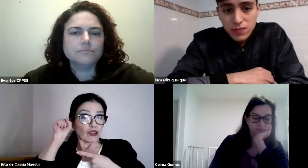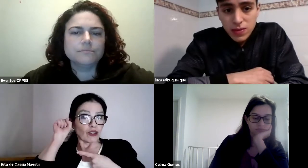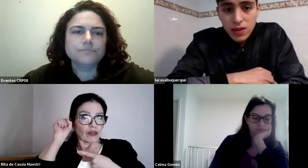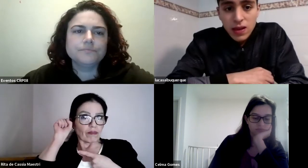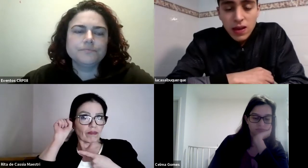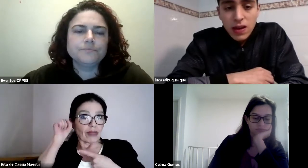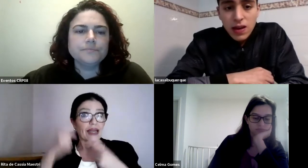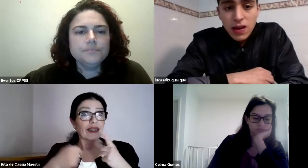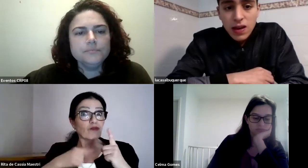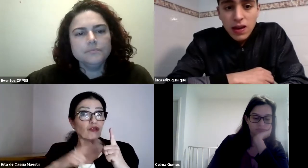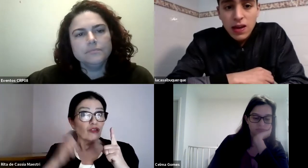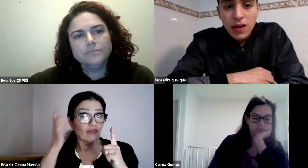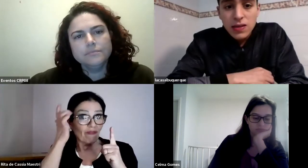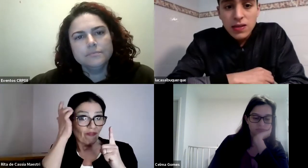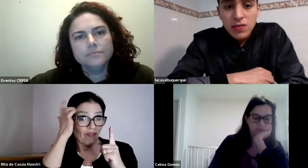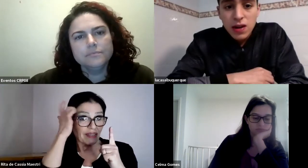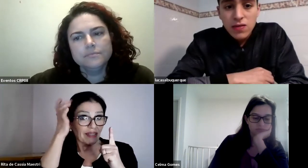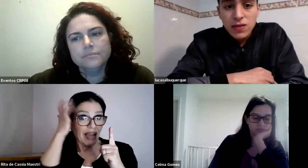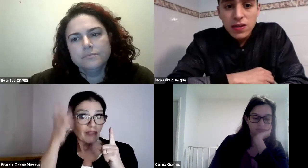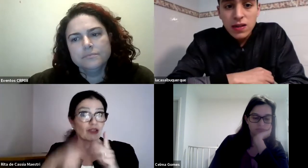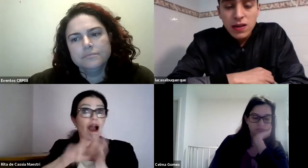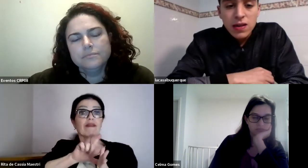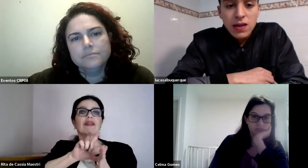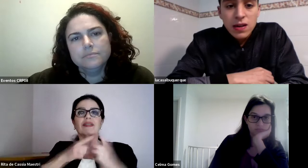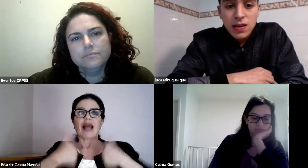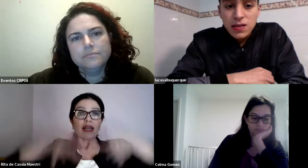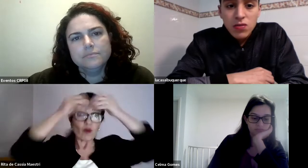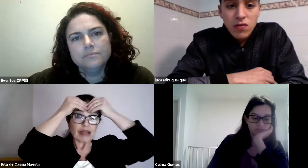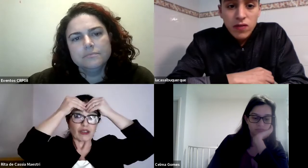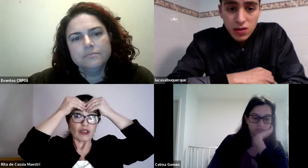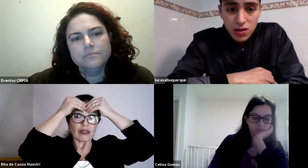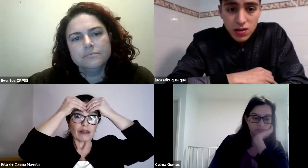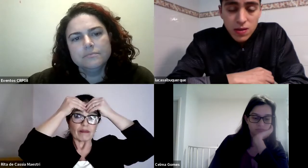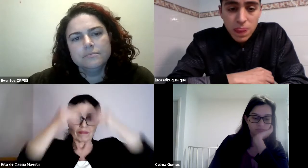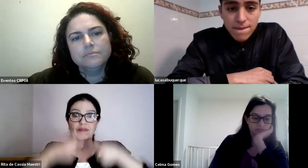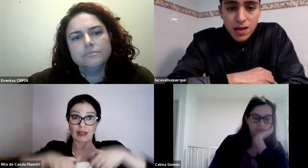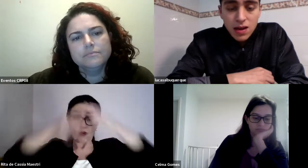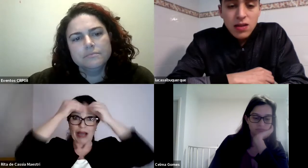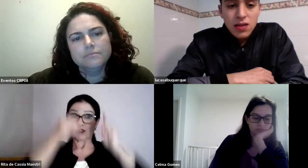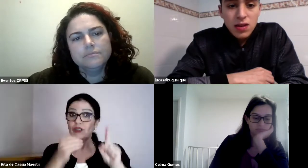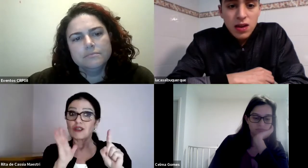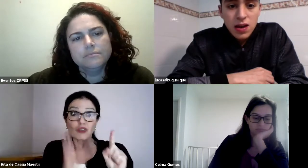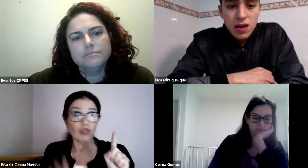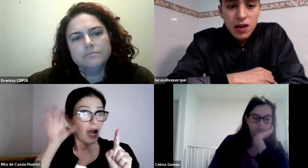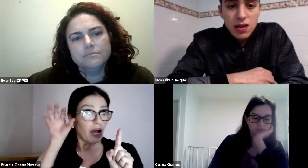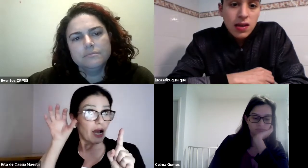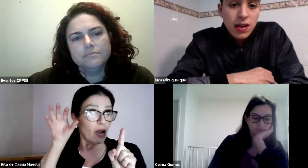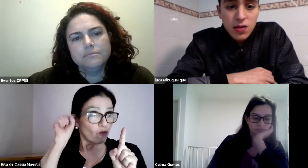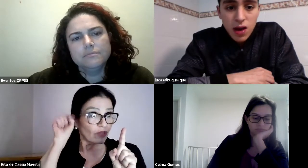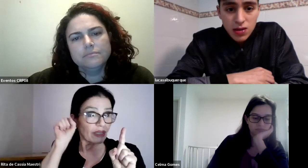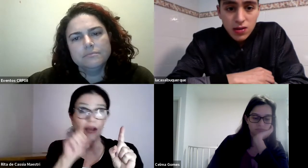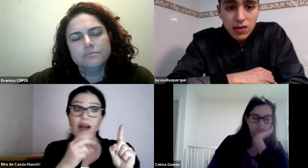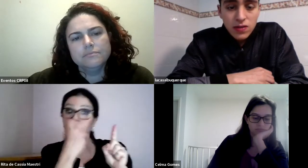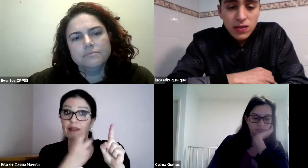isso é em relação a você ter nascido ouvinte antes de adquirir